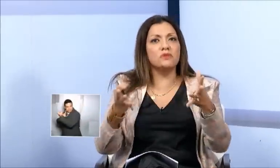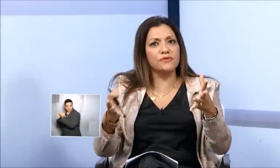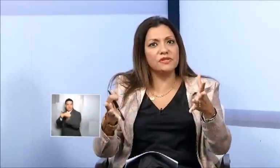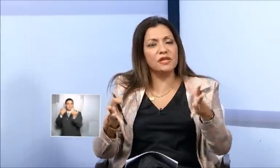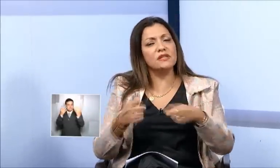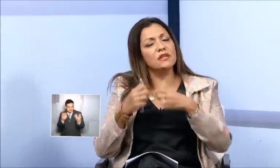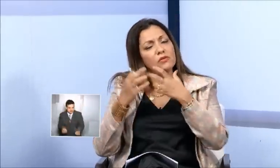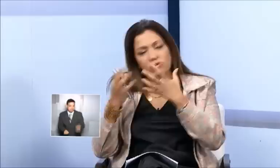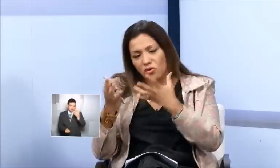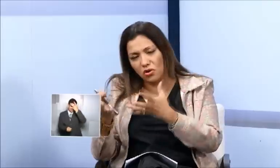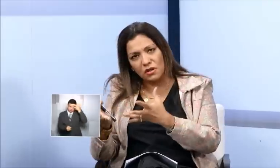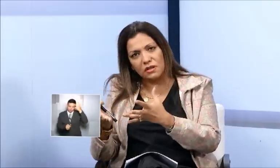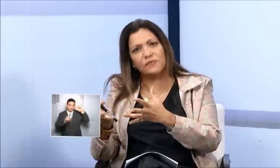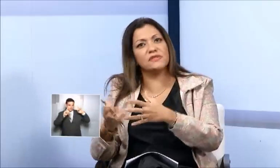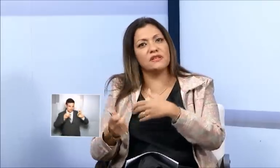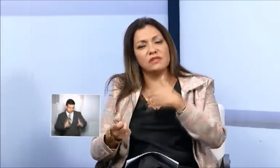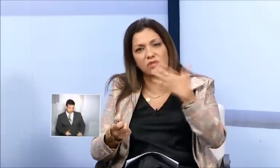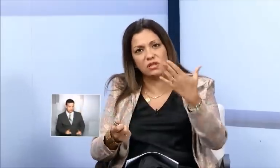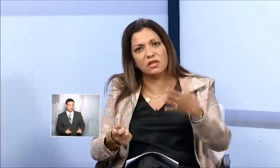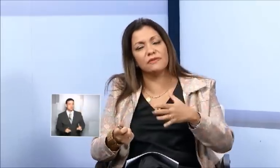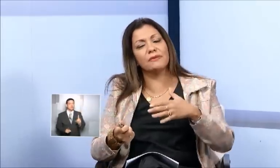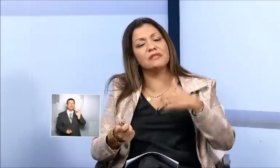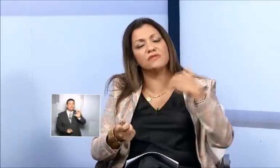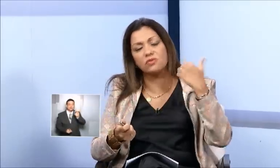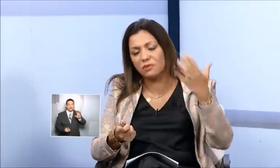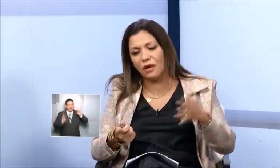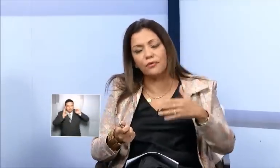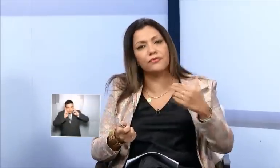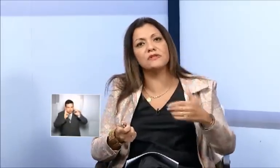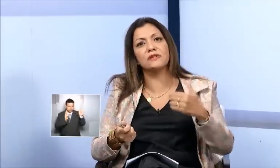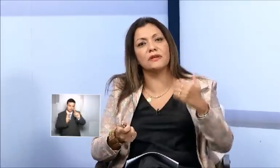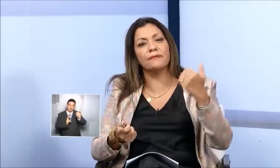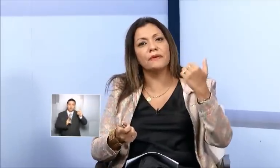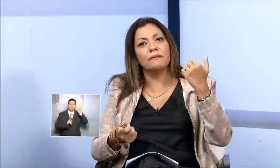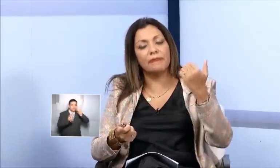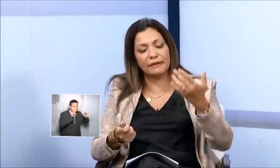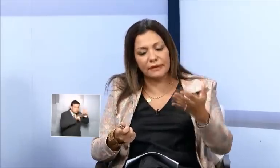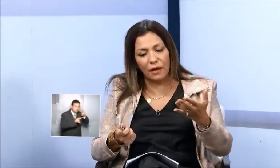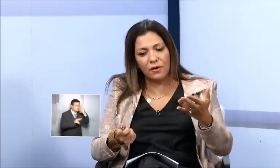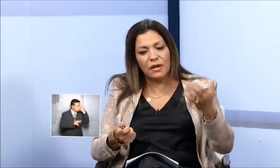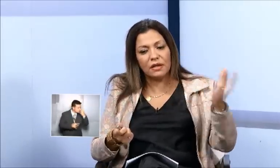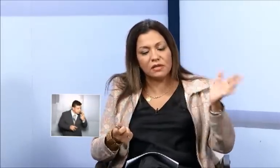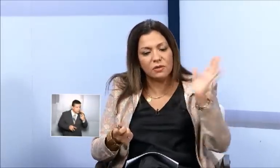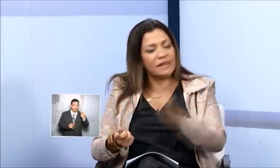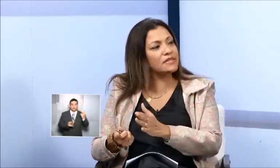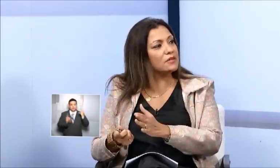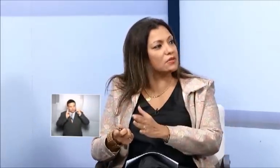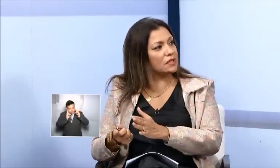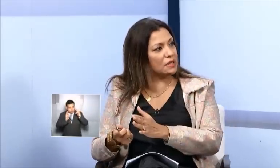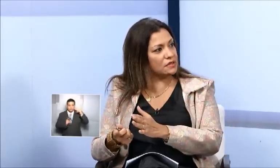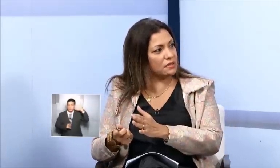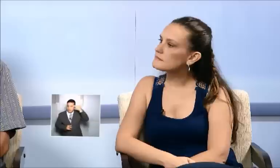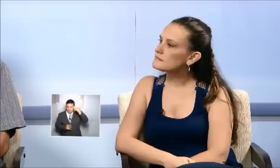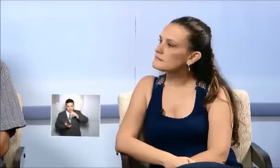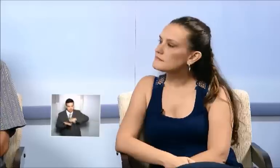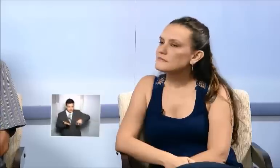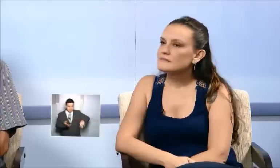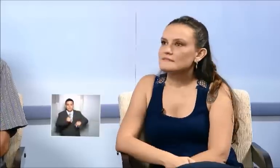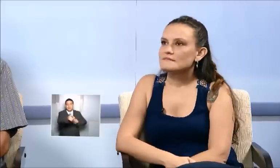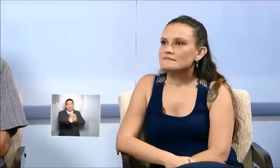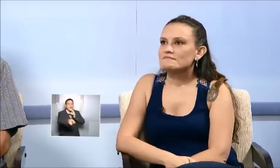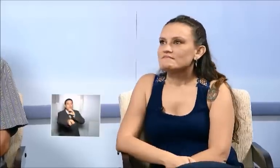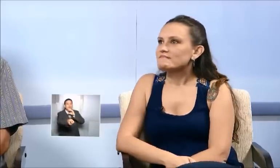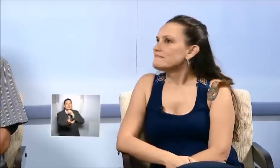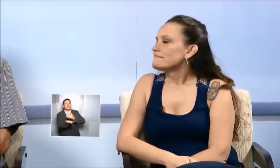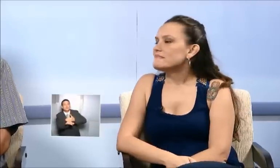pessoas com deficiência, não só deficiência auditiva, mas visual, física, mental. Cris, como é que você entrou nessa? Você tem